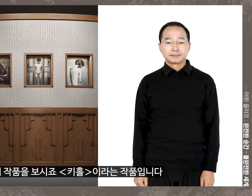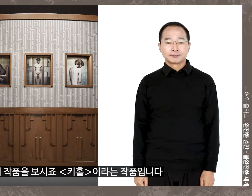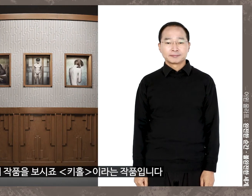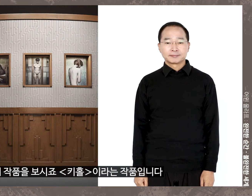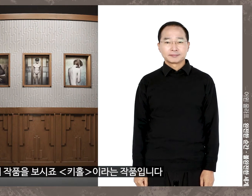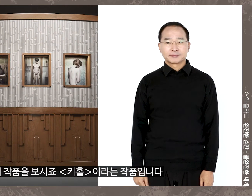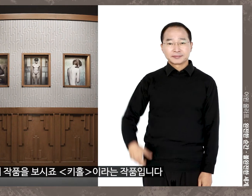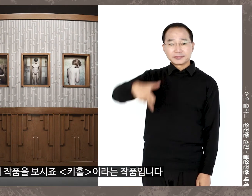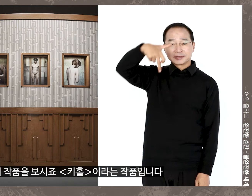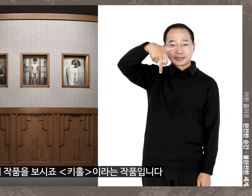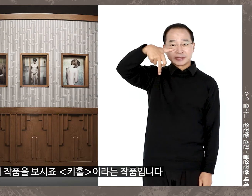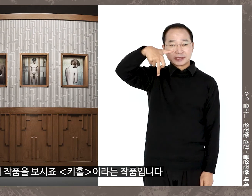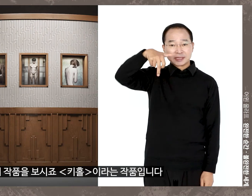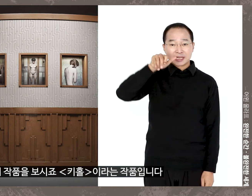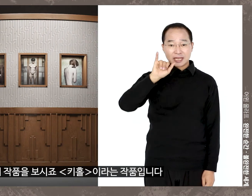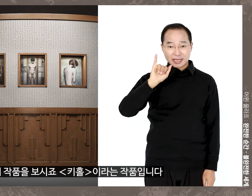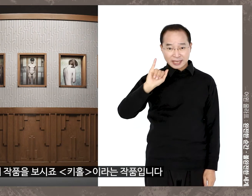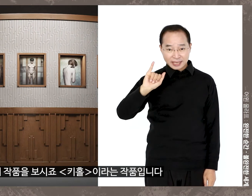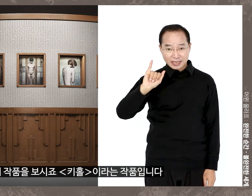키홀이라는 작품입니다.